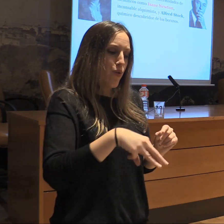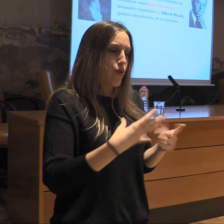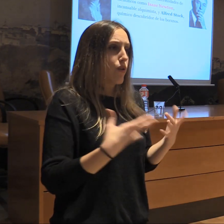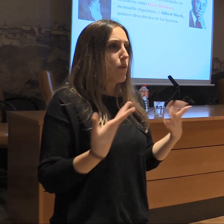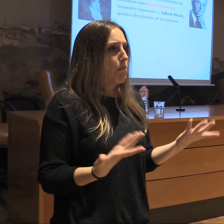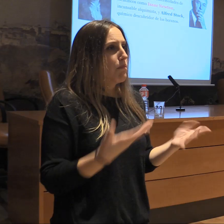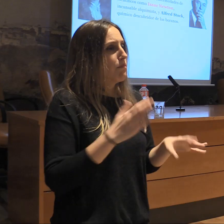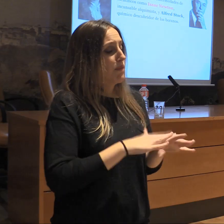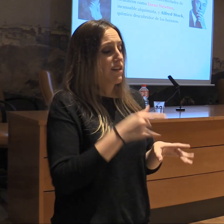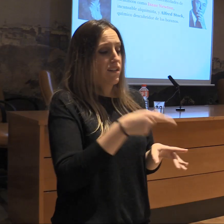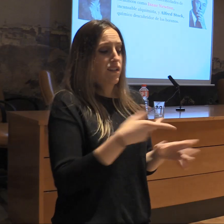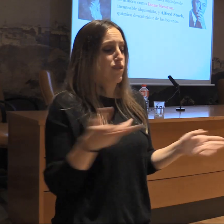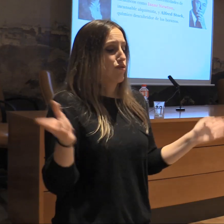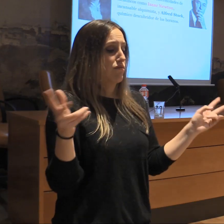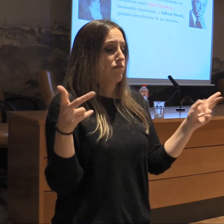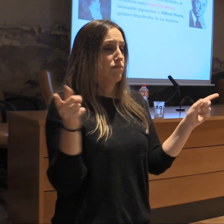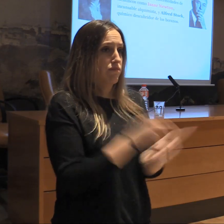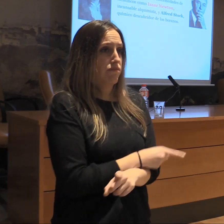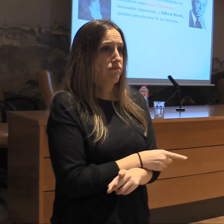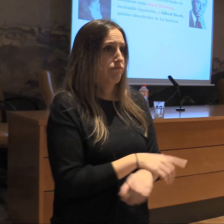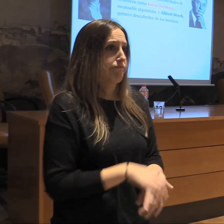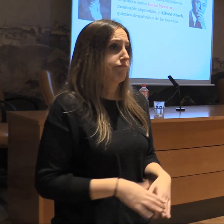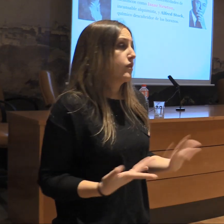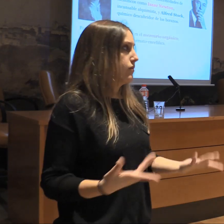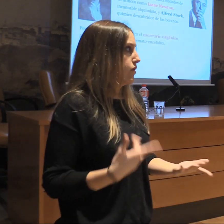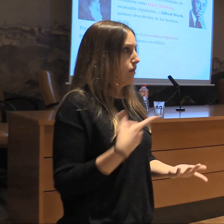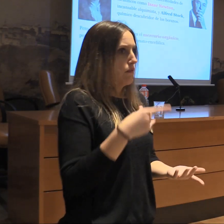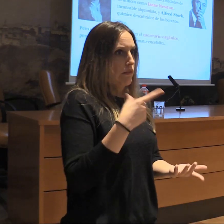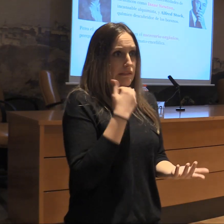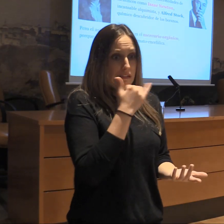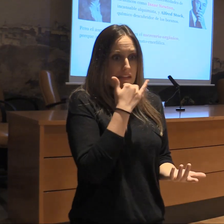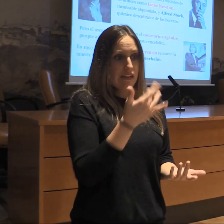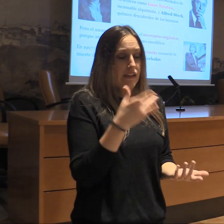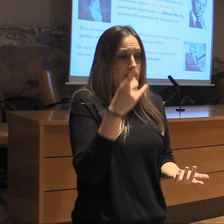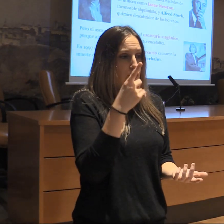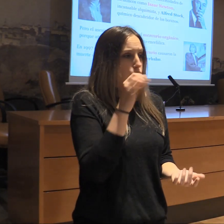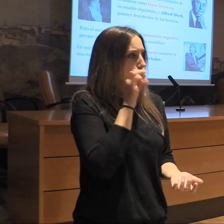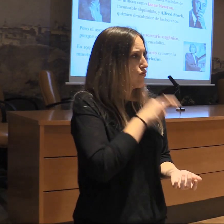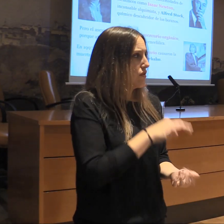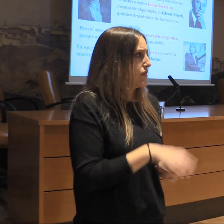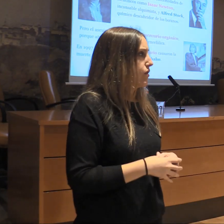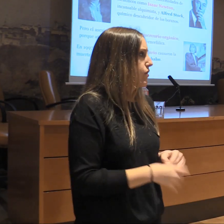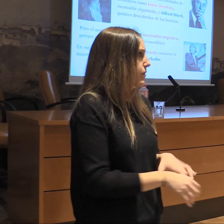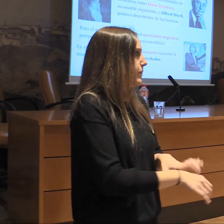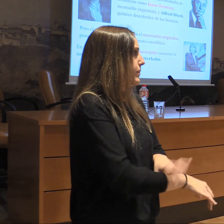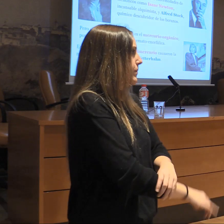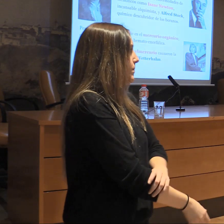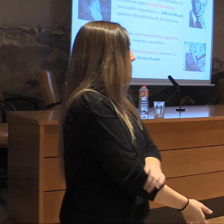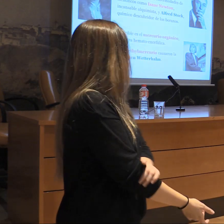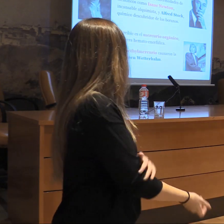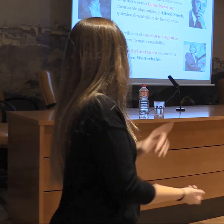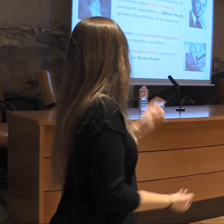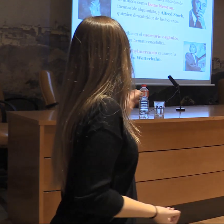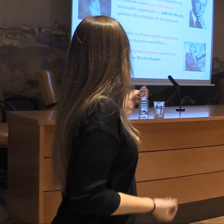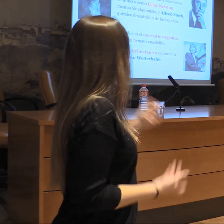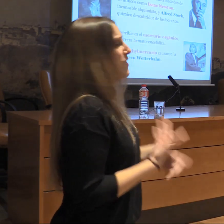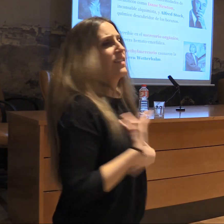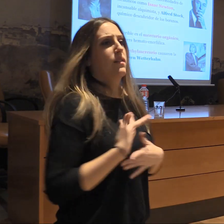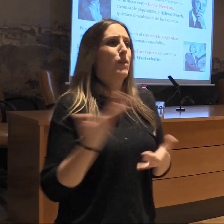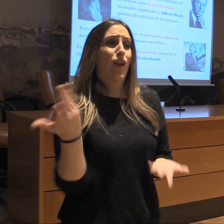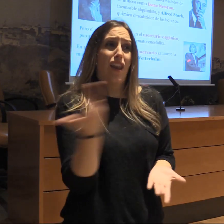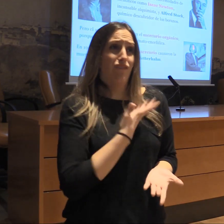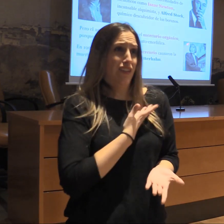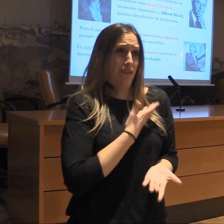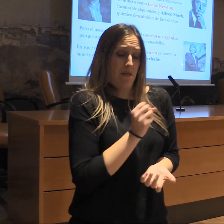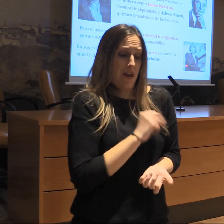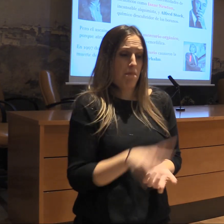que fuera erradicado. Bueno, se ha tardado casi un siglo. Sin embargo, quizá la víctima más cruel del mercurio ha